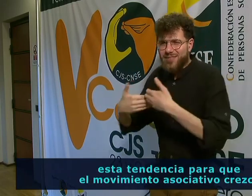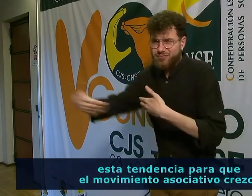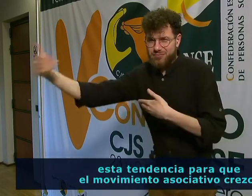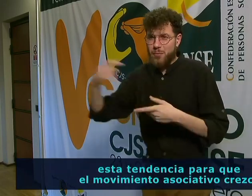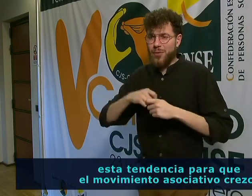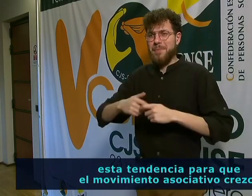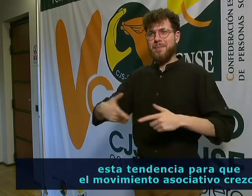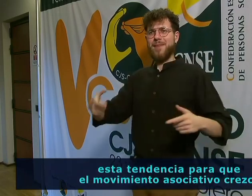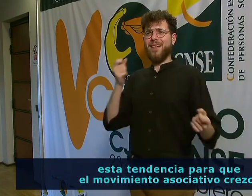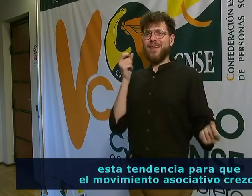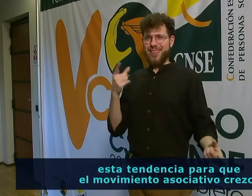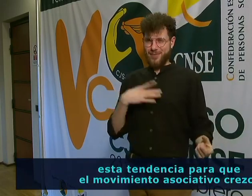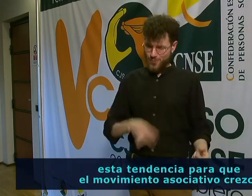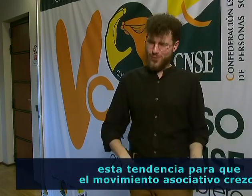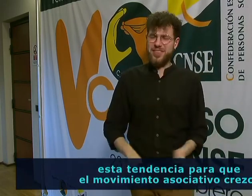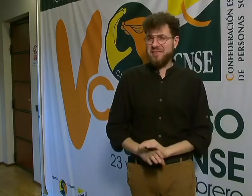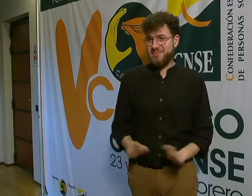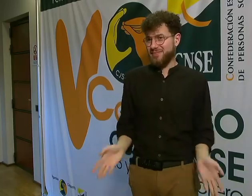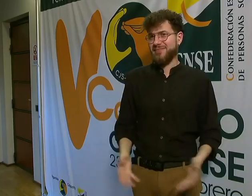para que el movimiento asociativo crezca.